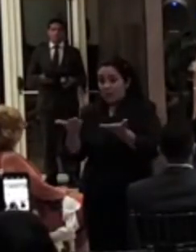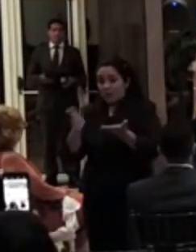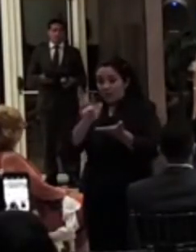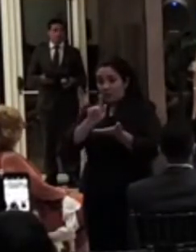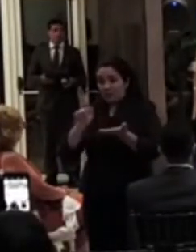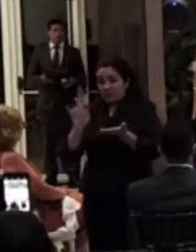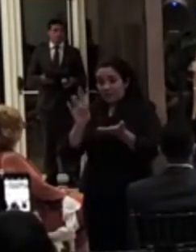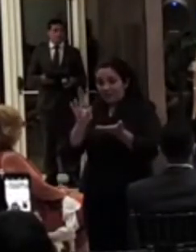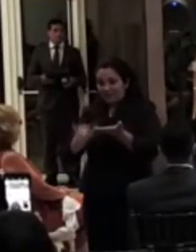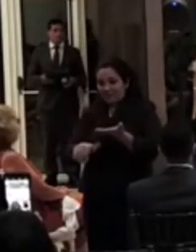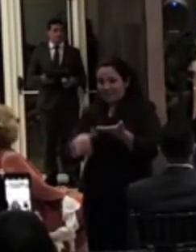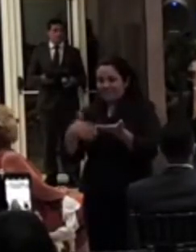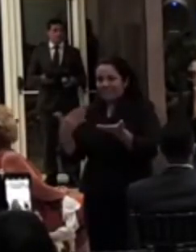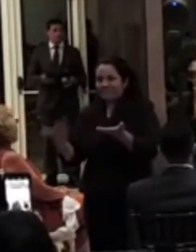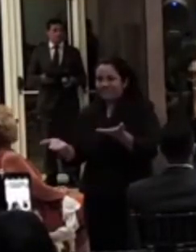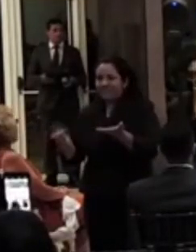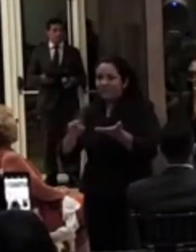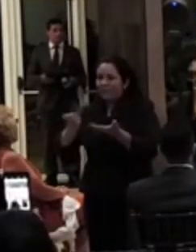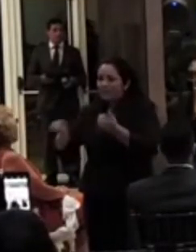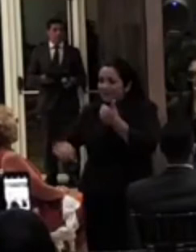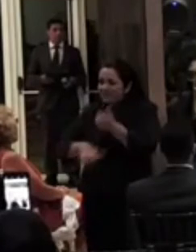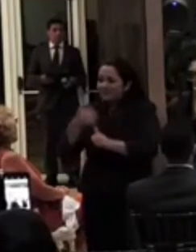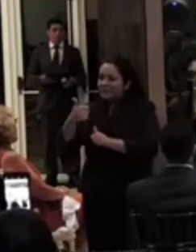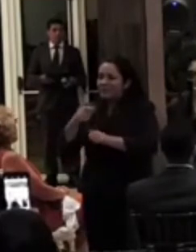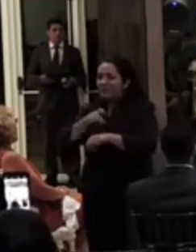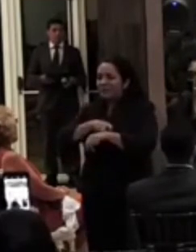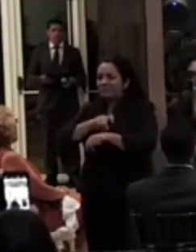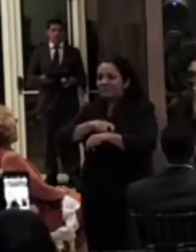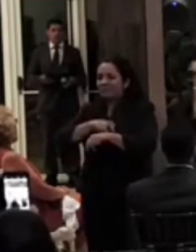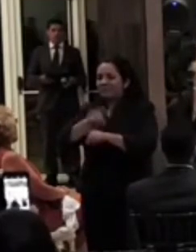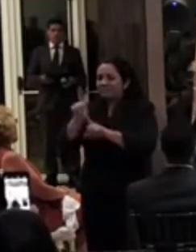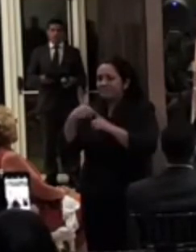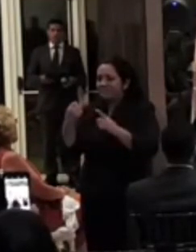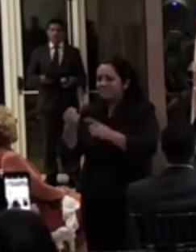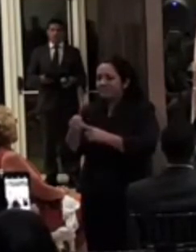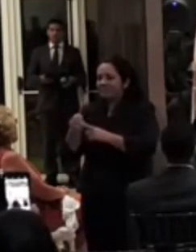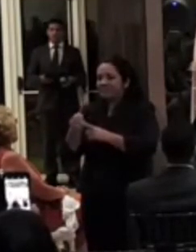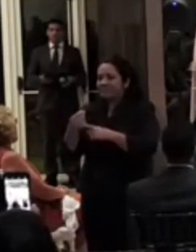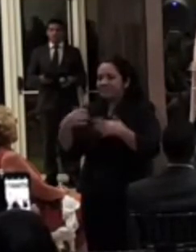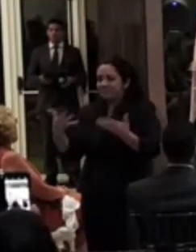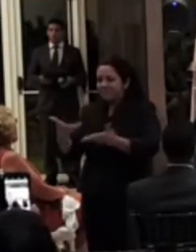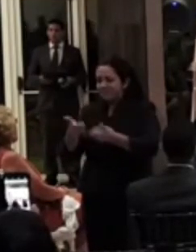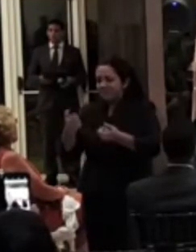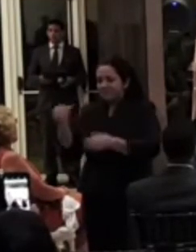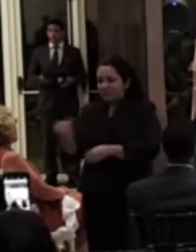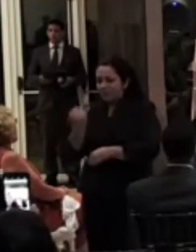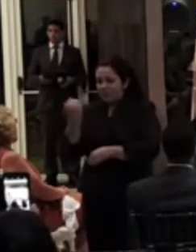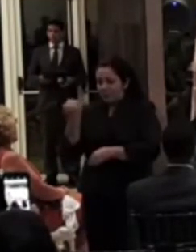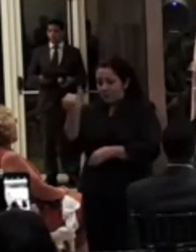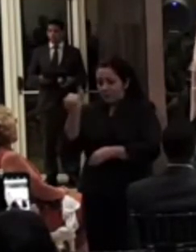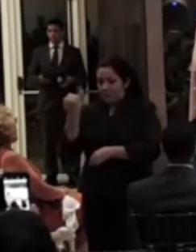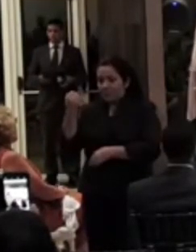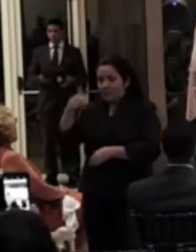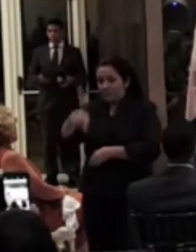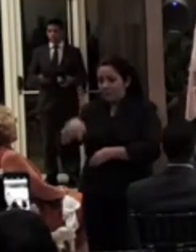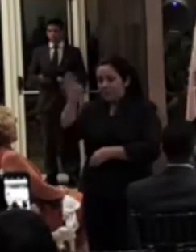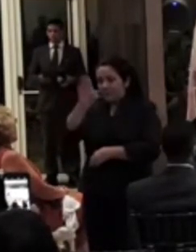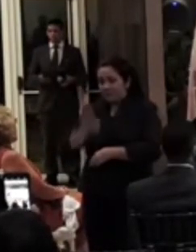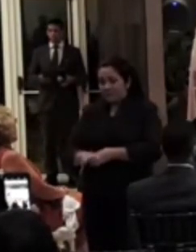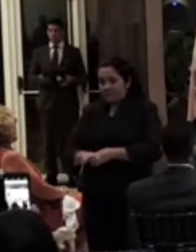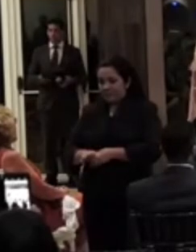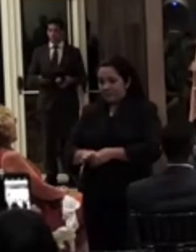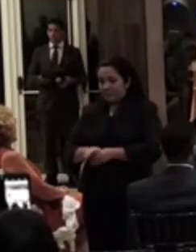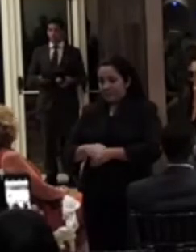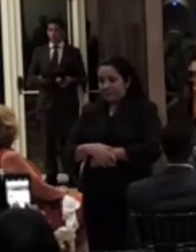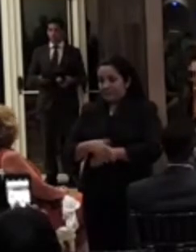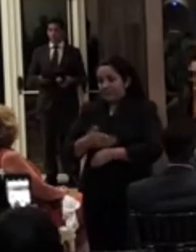que transcorreu em um momento histórico e social tão preocupante e triste do nosso país. Não sei se eu